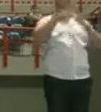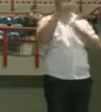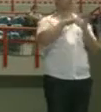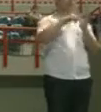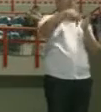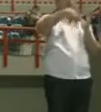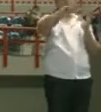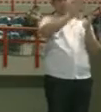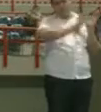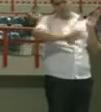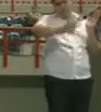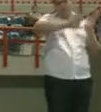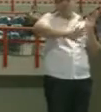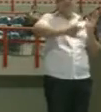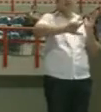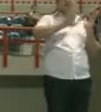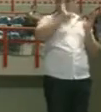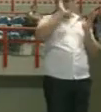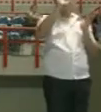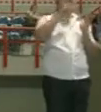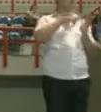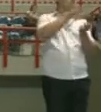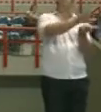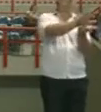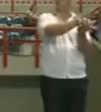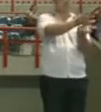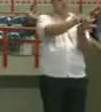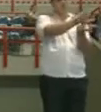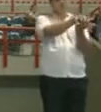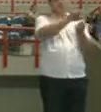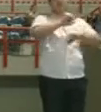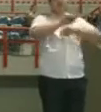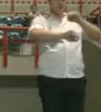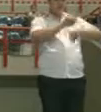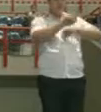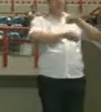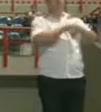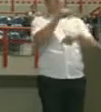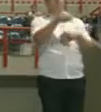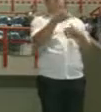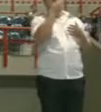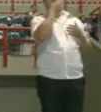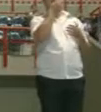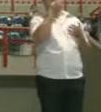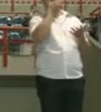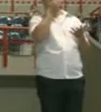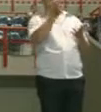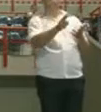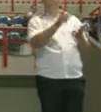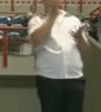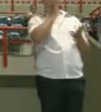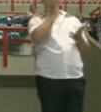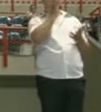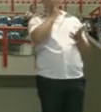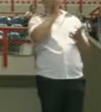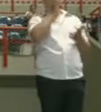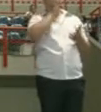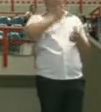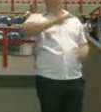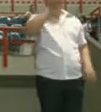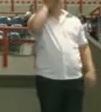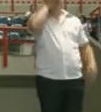Nordeste, principalmente na região de Pernambuco, um cidadão fabuloso chamado